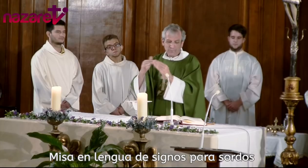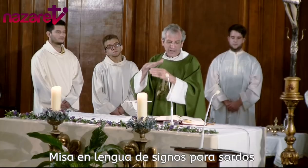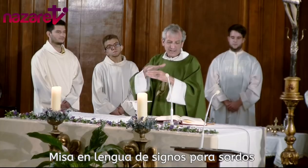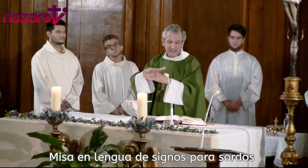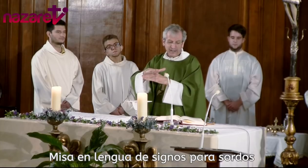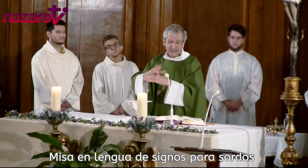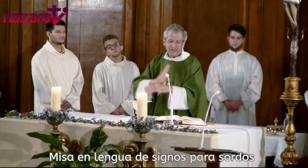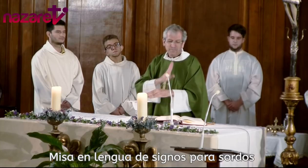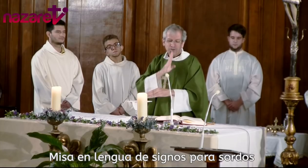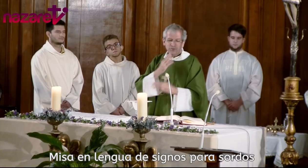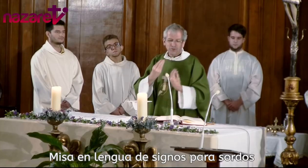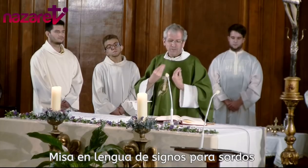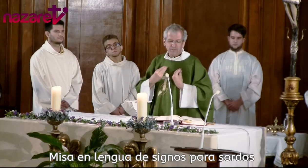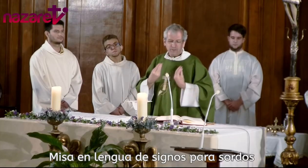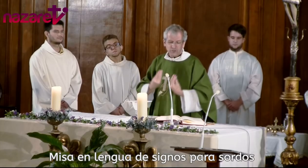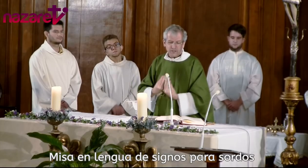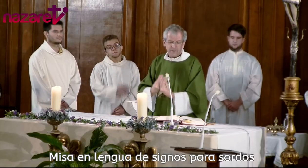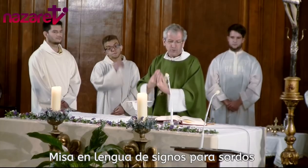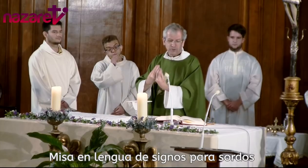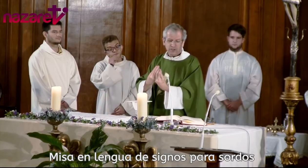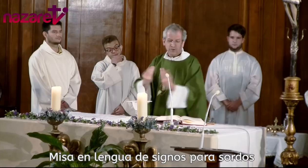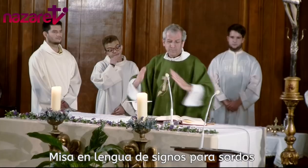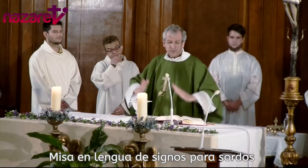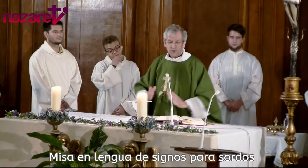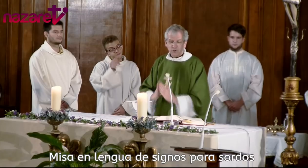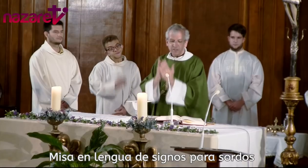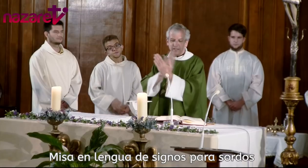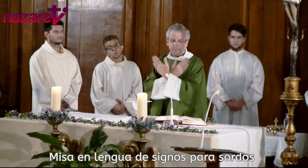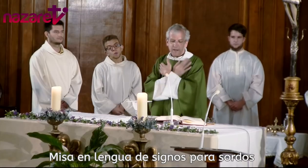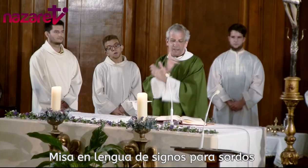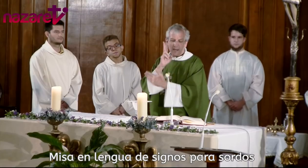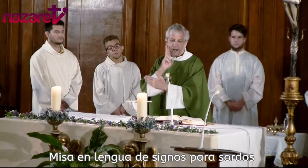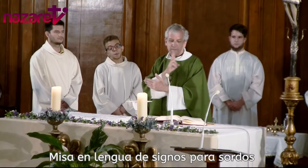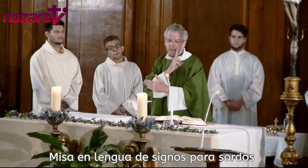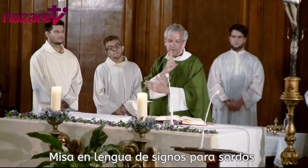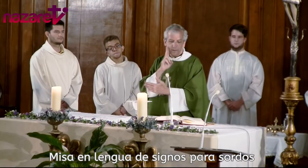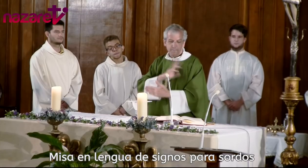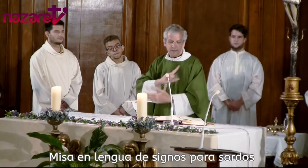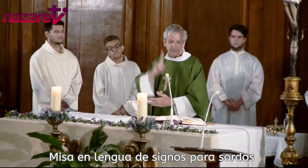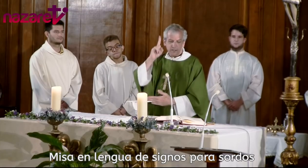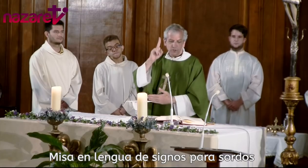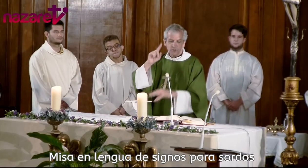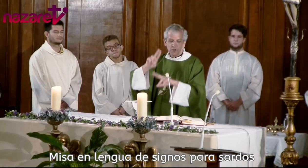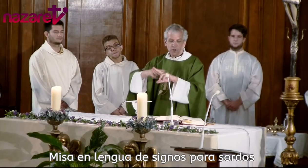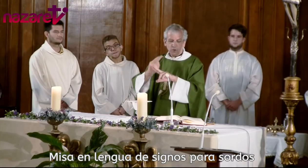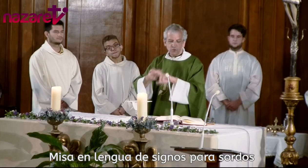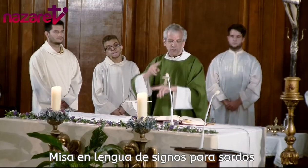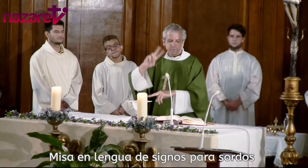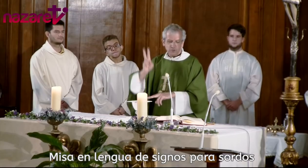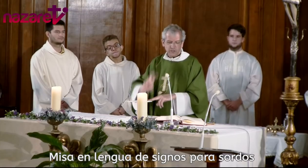morada eterna, donde viviremos siempre contigo, con Santa María, la Virgen, Madre de Dios, con su esposo San